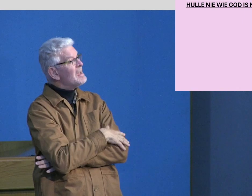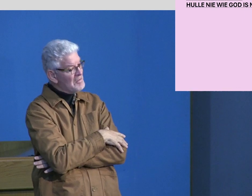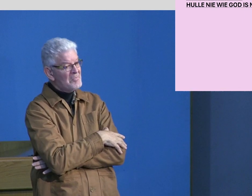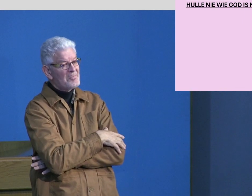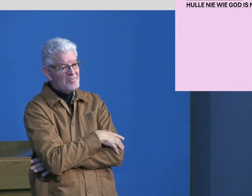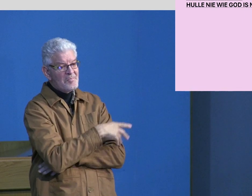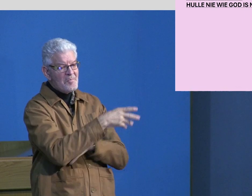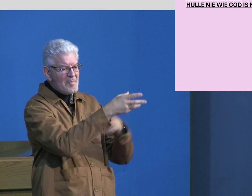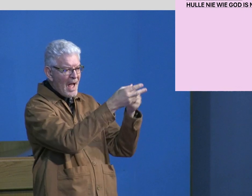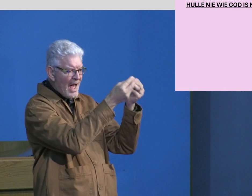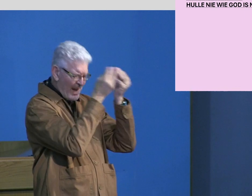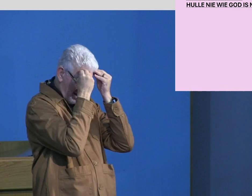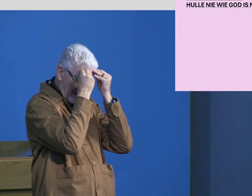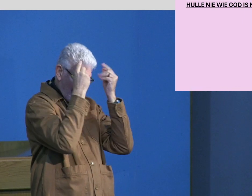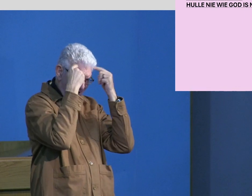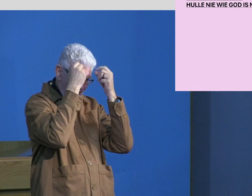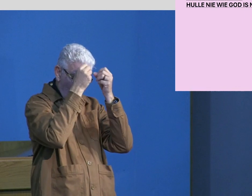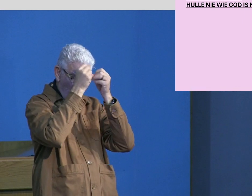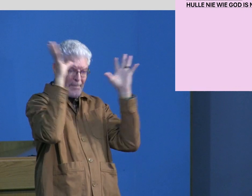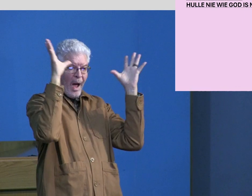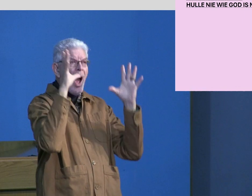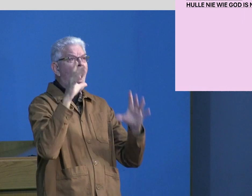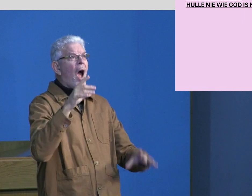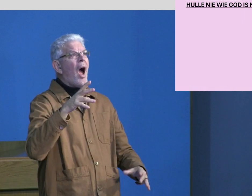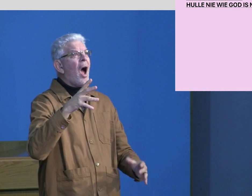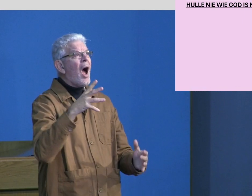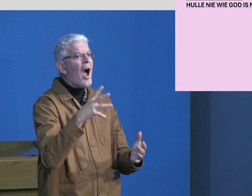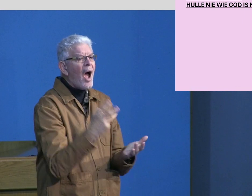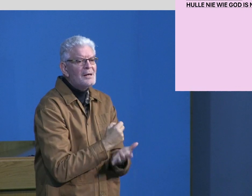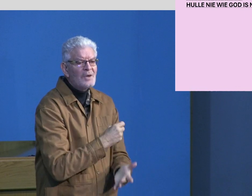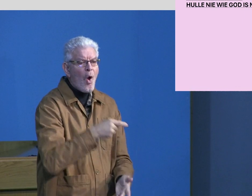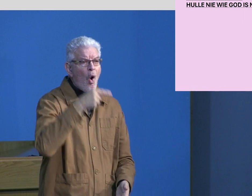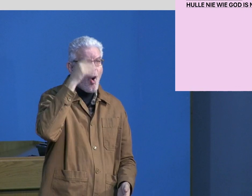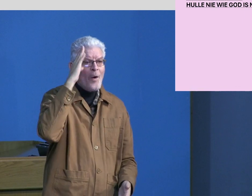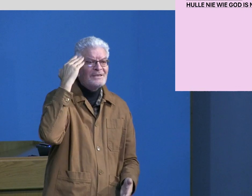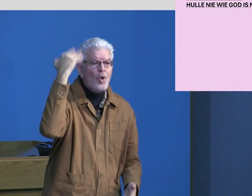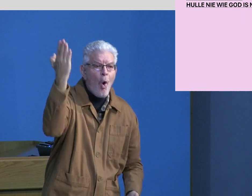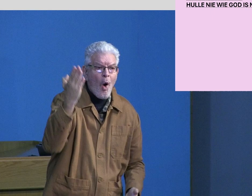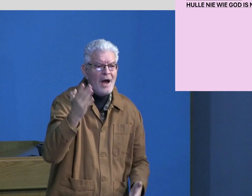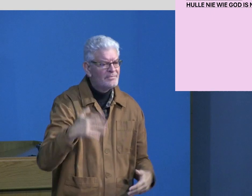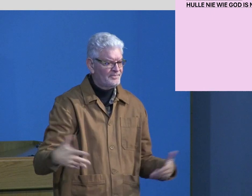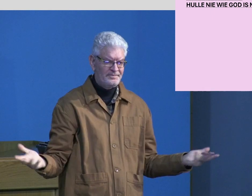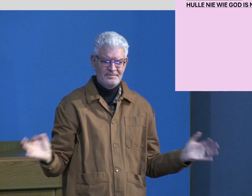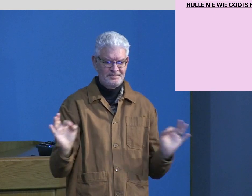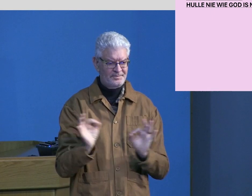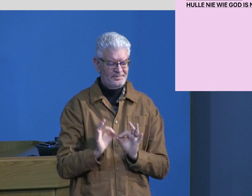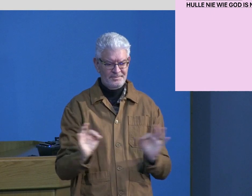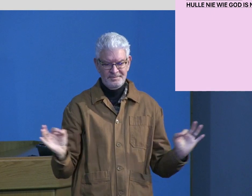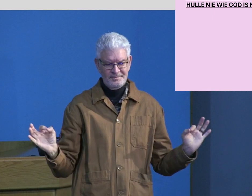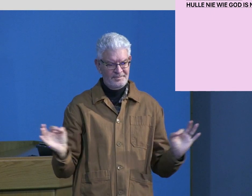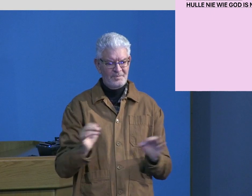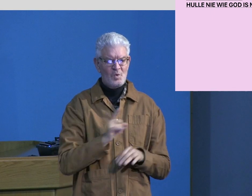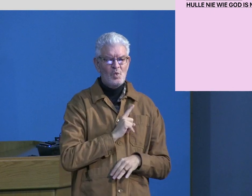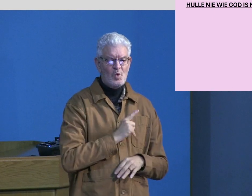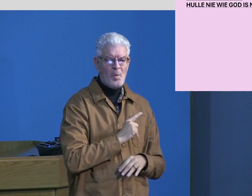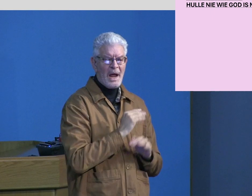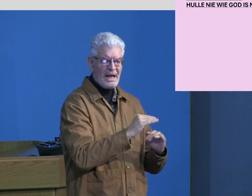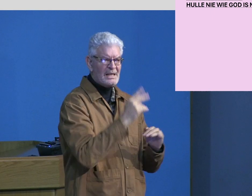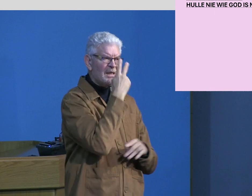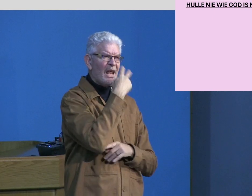sê, mooi storie, interessant, maar hy het nie begrip nie. Hy het nie begrip om te verstaan presies hoe